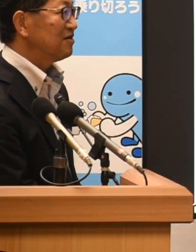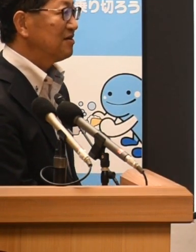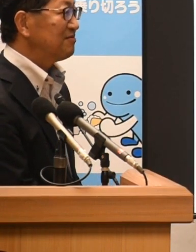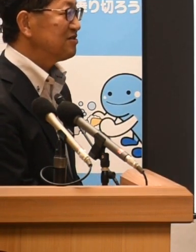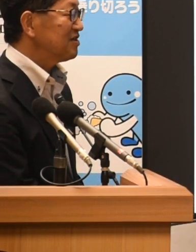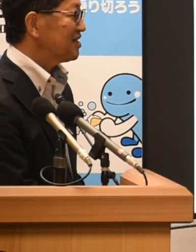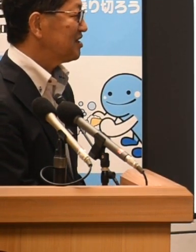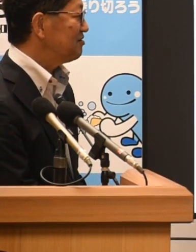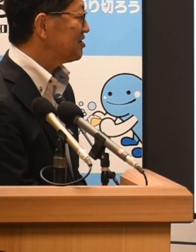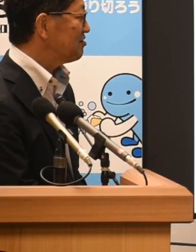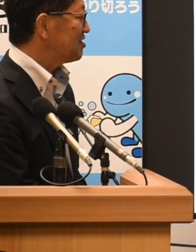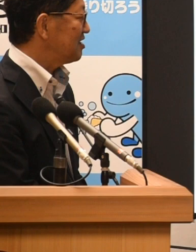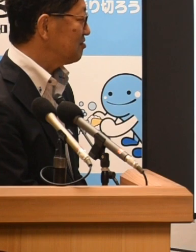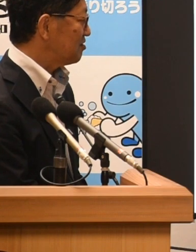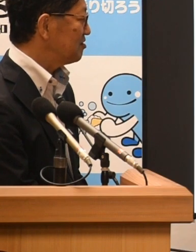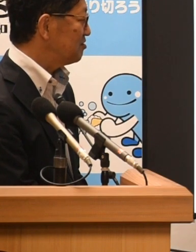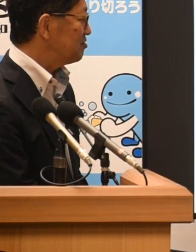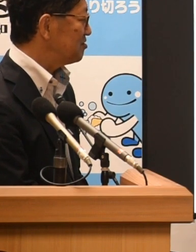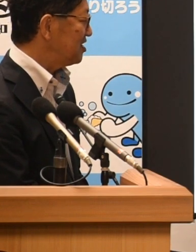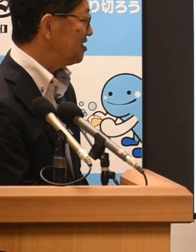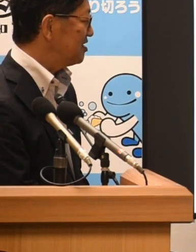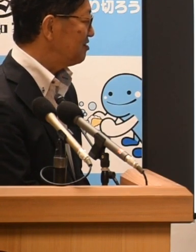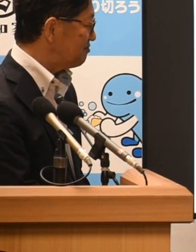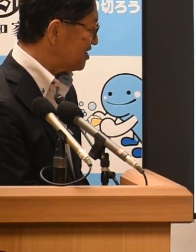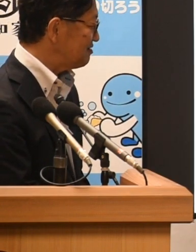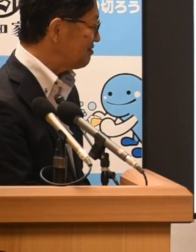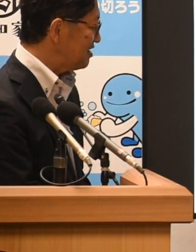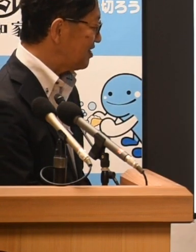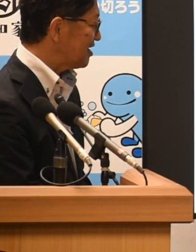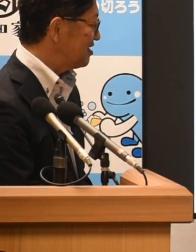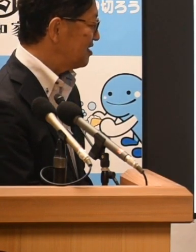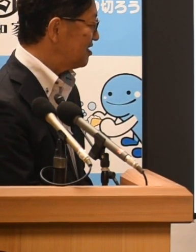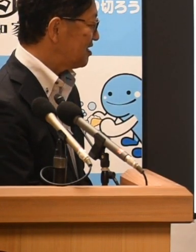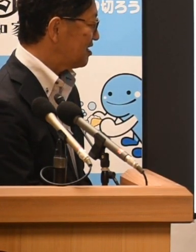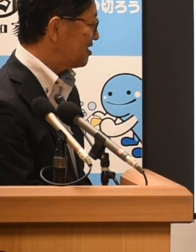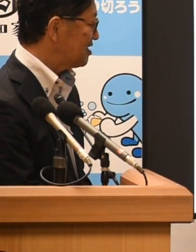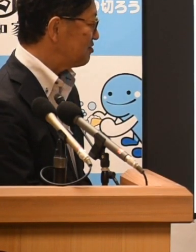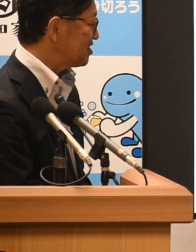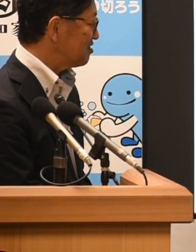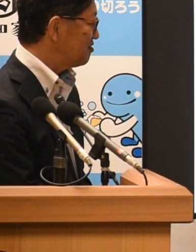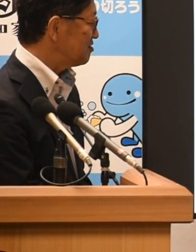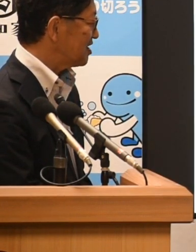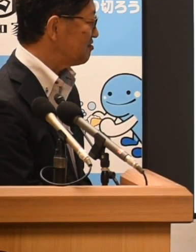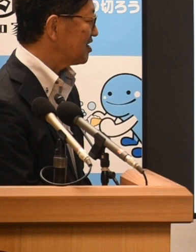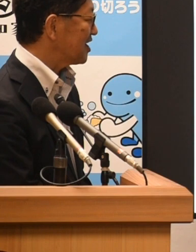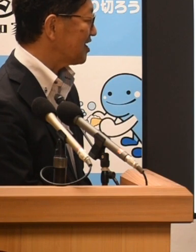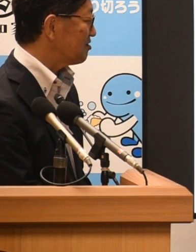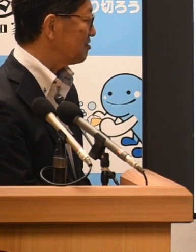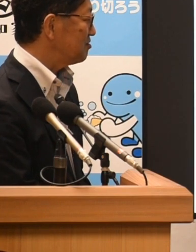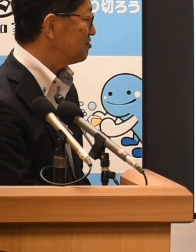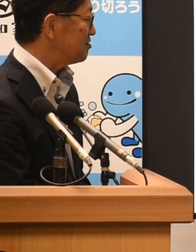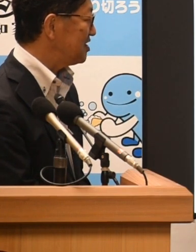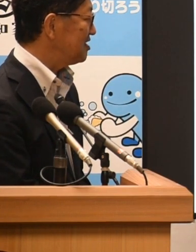ていると、まあ、いうような過程をたどっているというふうに、大まかに言えば分析をできるのでは